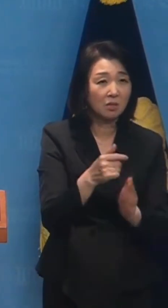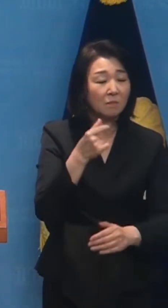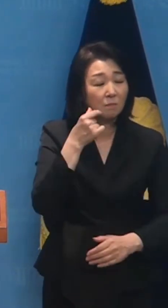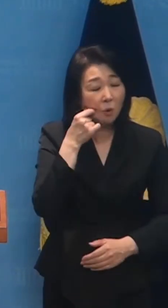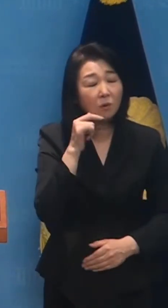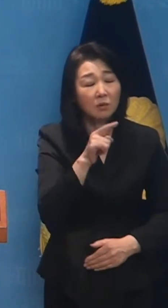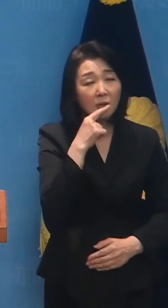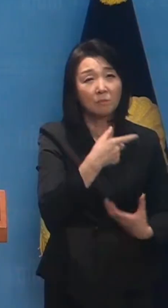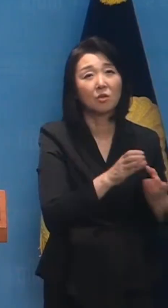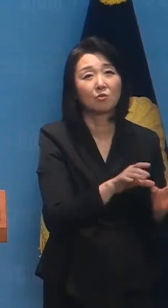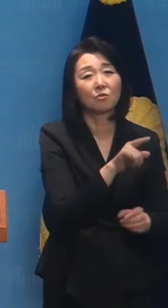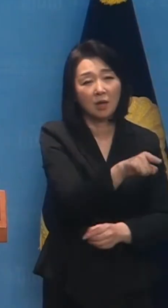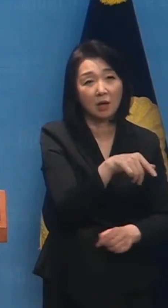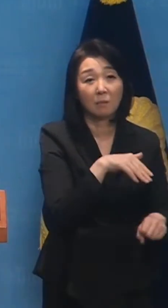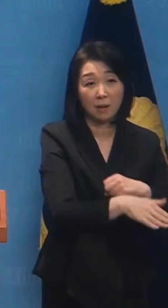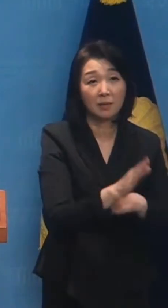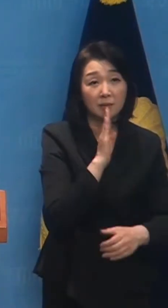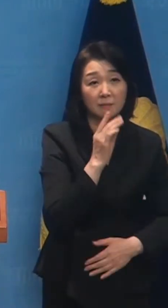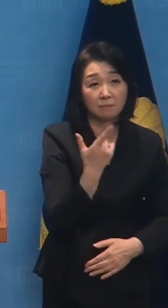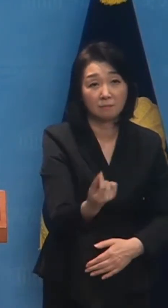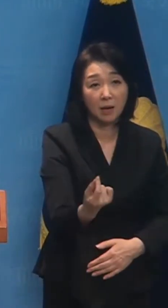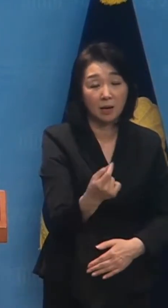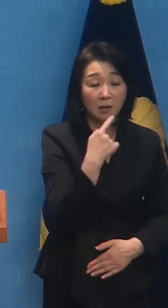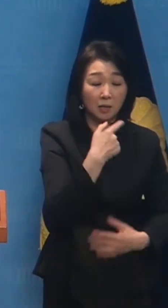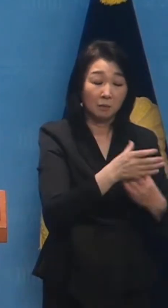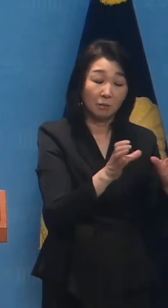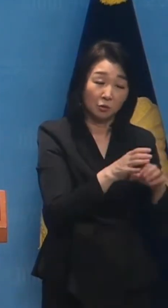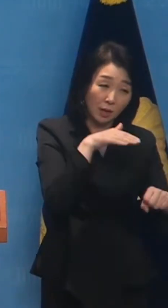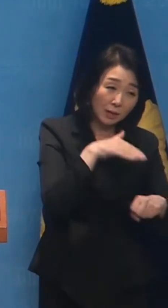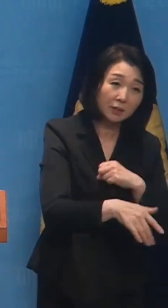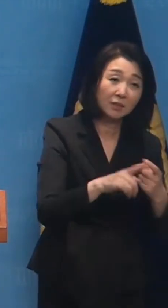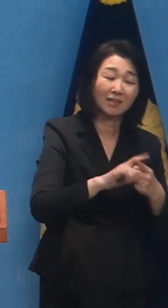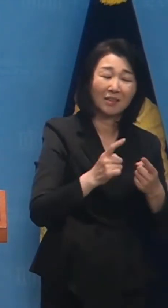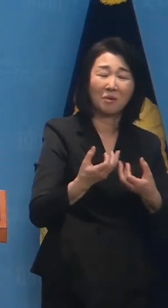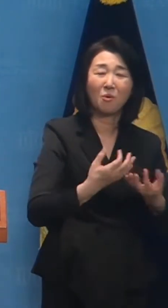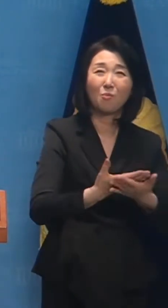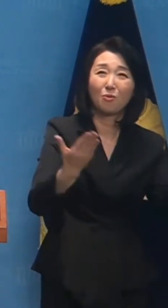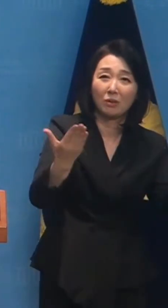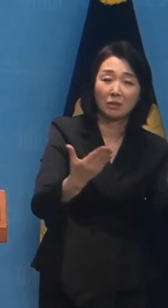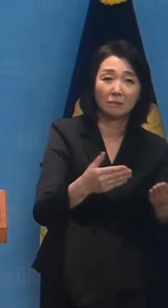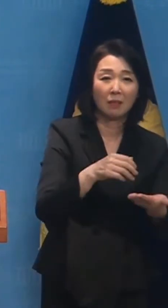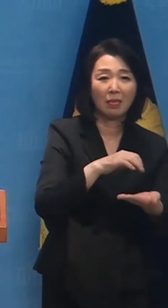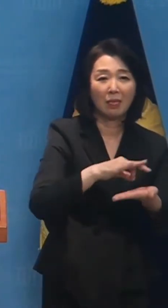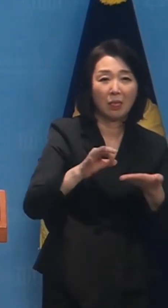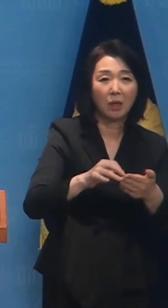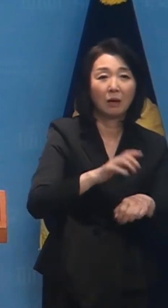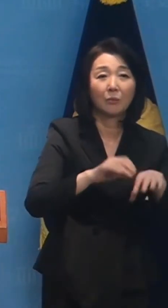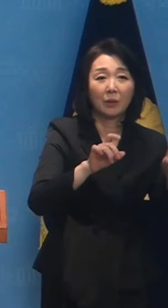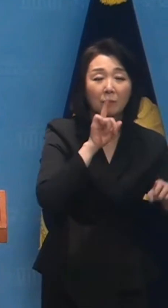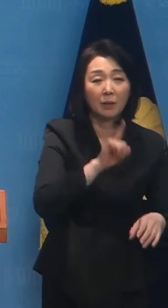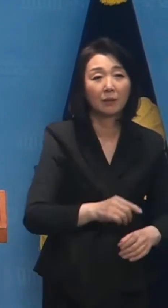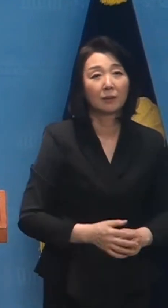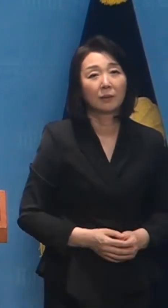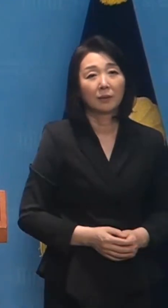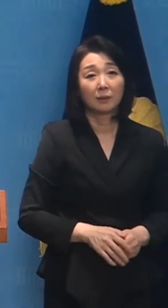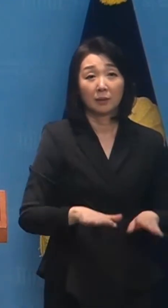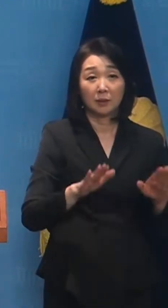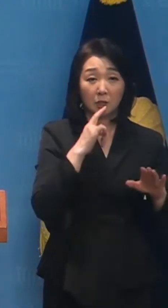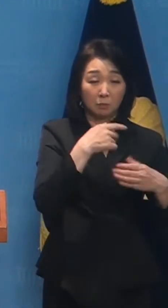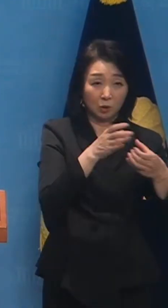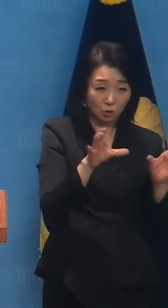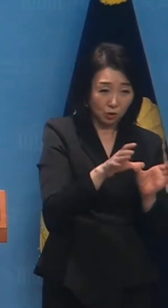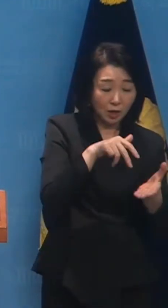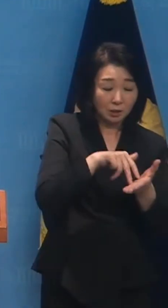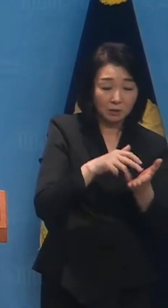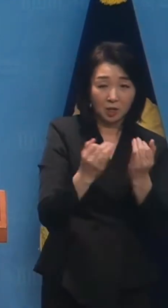게 민주당의 방식입니다. 민주당식 포퓰리즘 낭비라고 주장하였습니다. 현재